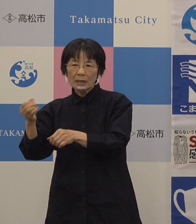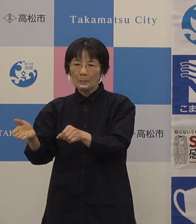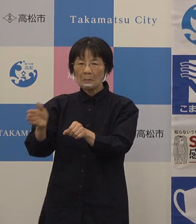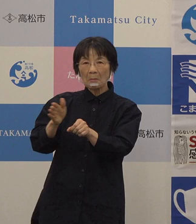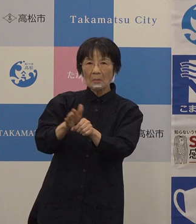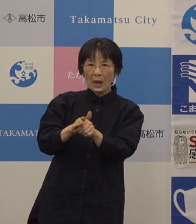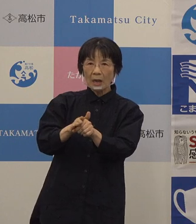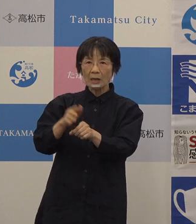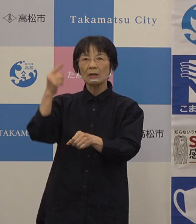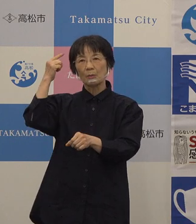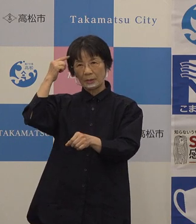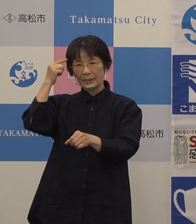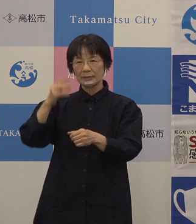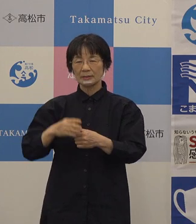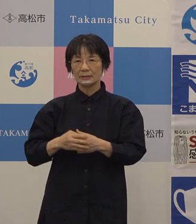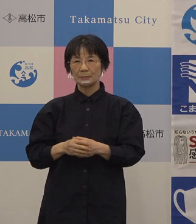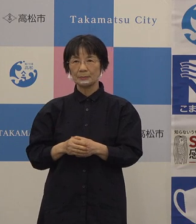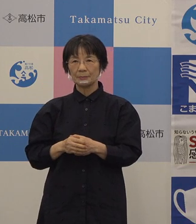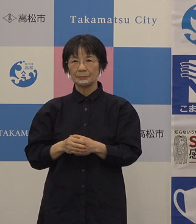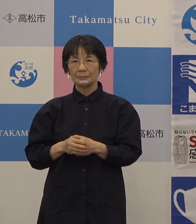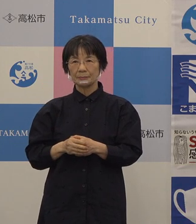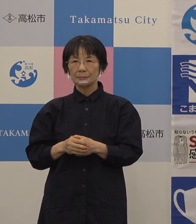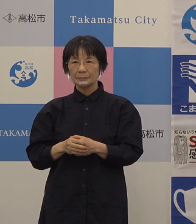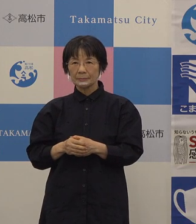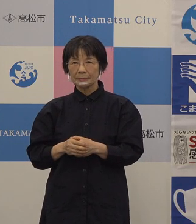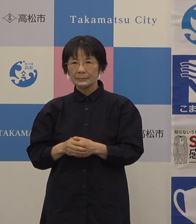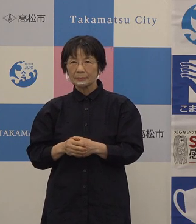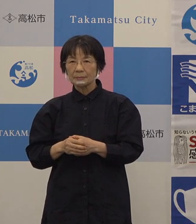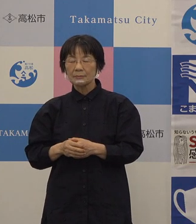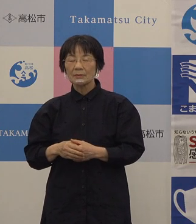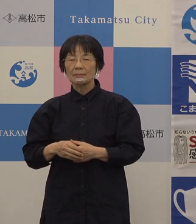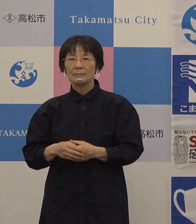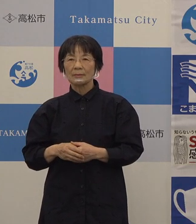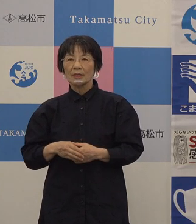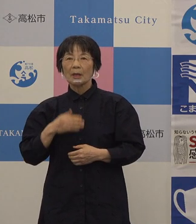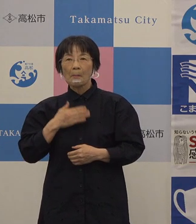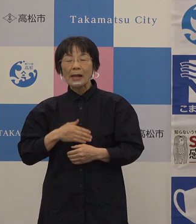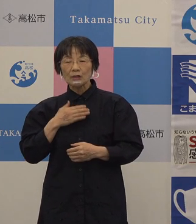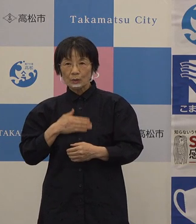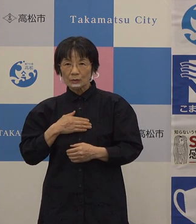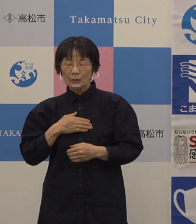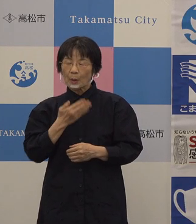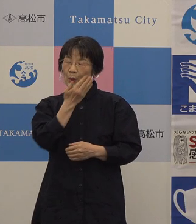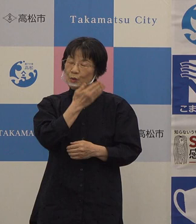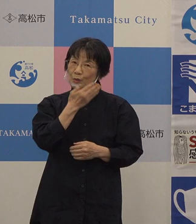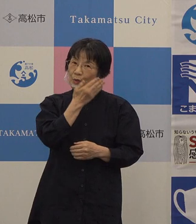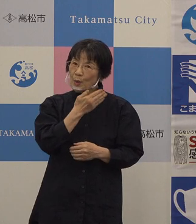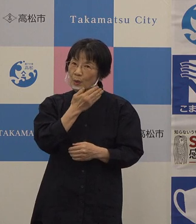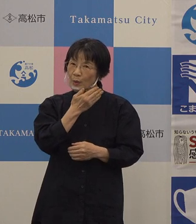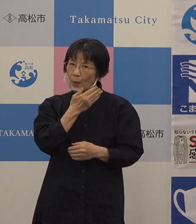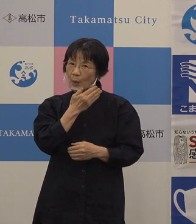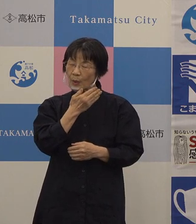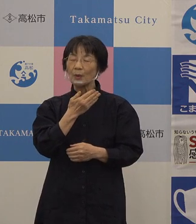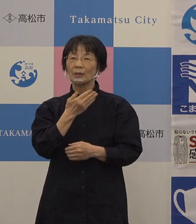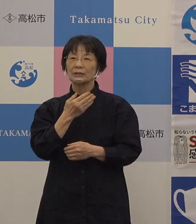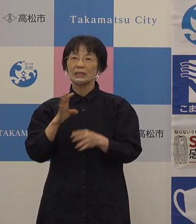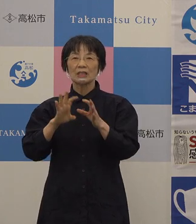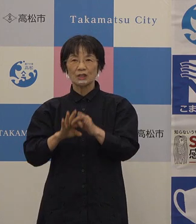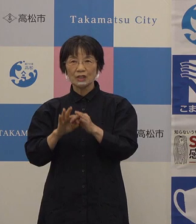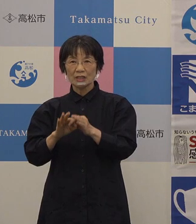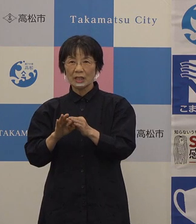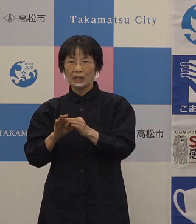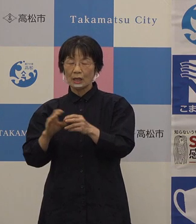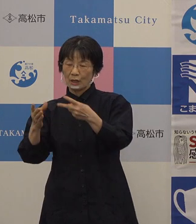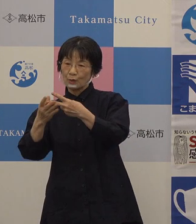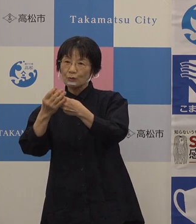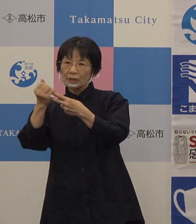考えております。次に各施策の満足度と重要度の関係でございますが、満足度と重要度が